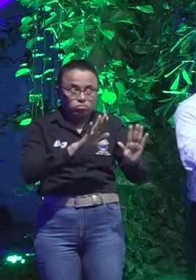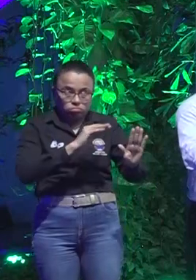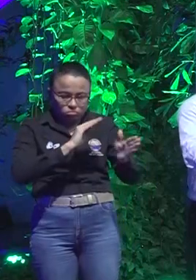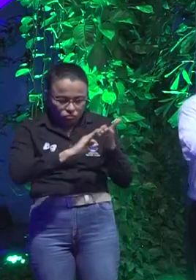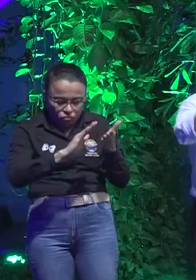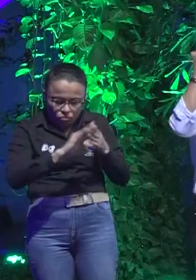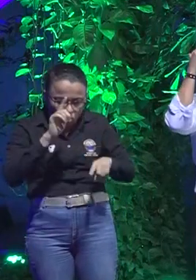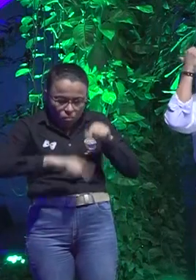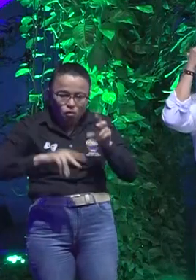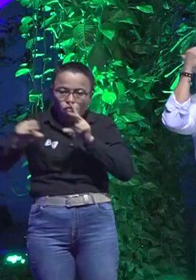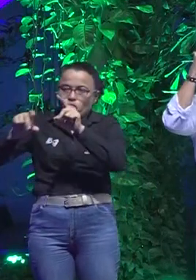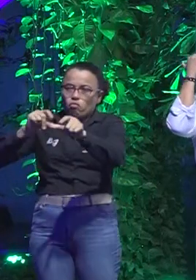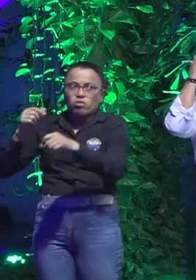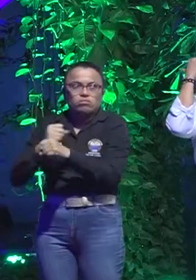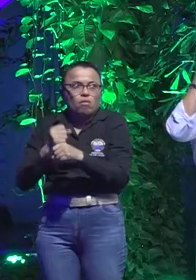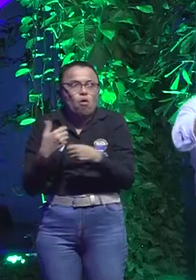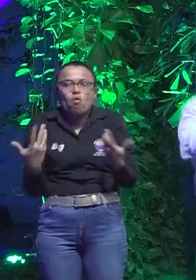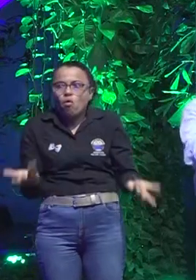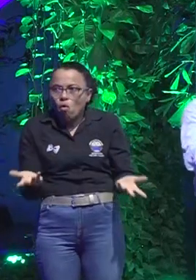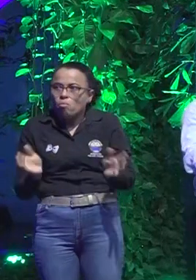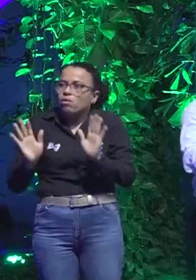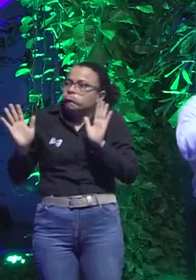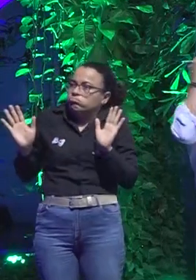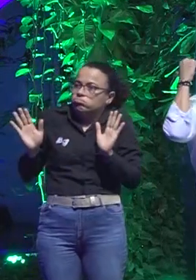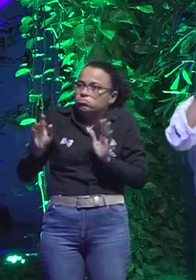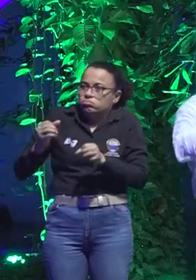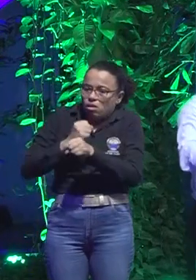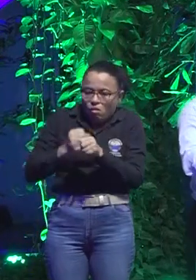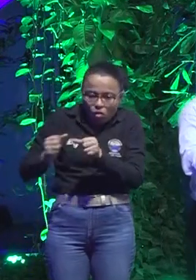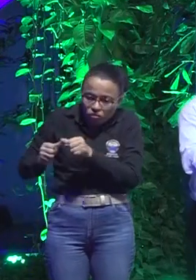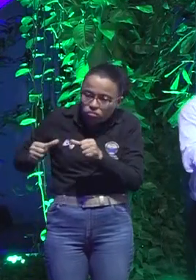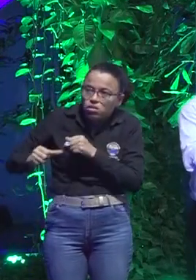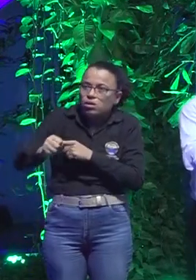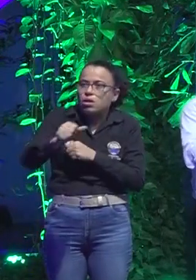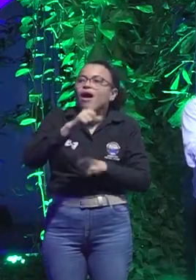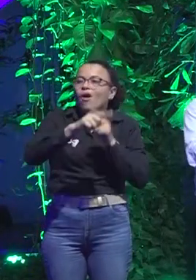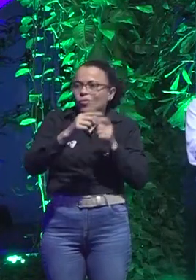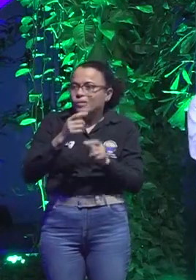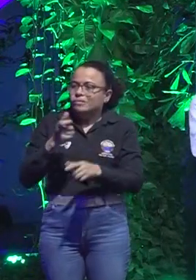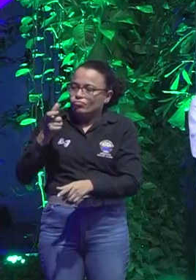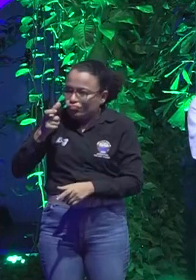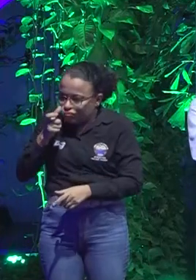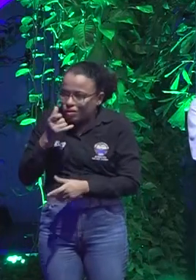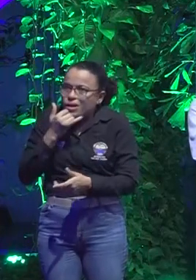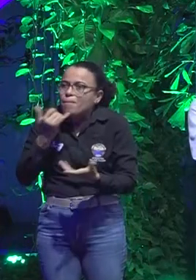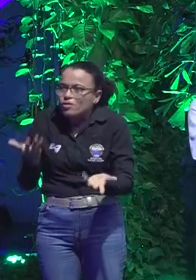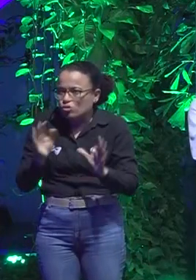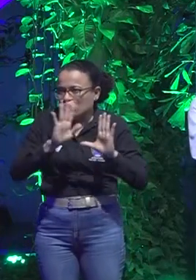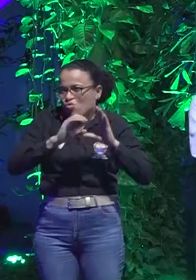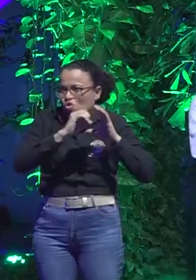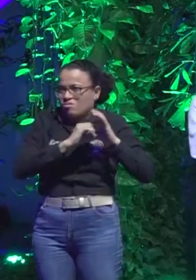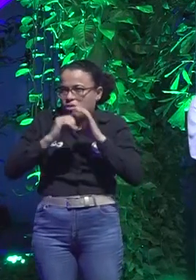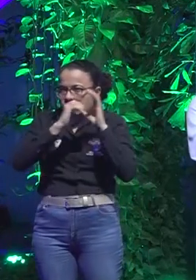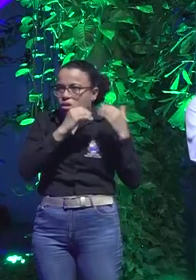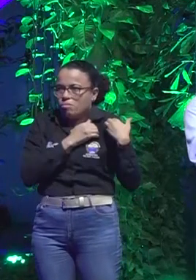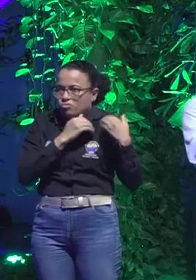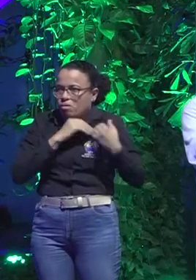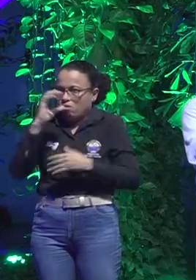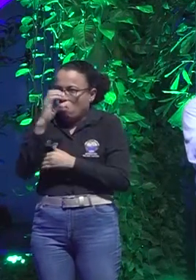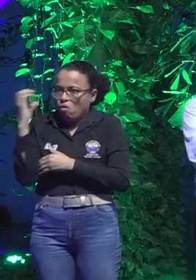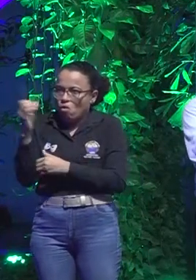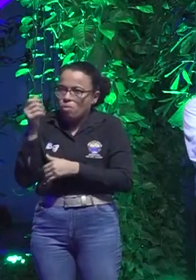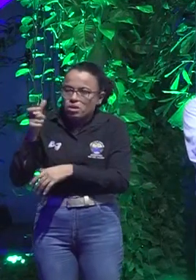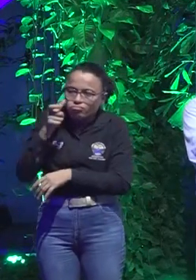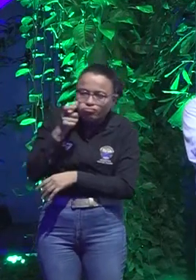responsable fiscalmente, haré la marcha de los traperos y allá los pondré en la Contraloría. Porque la universidad simplemente avanza con